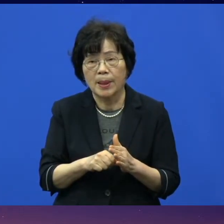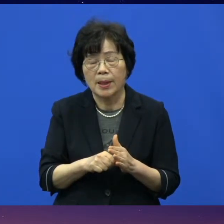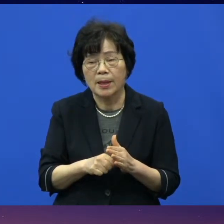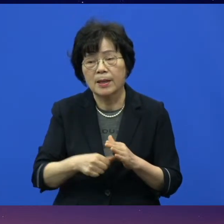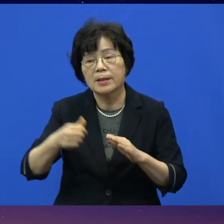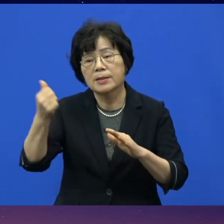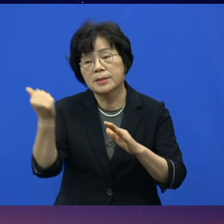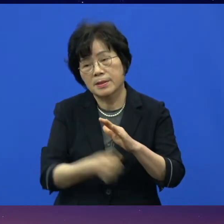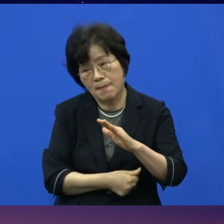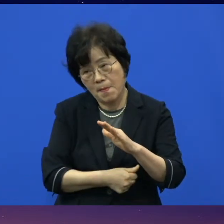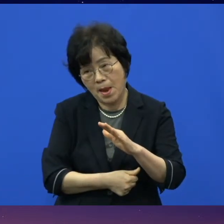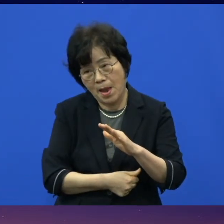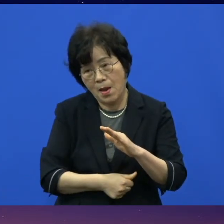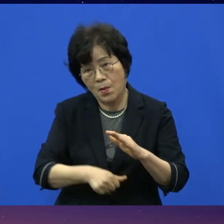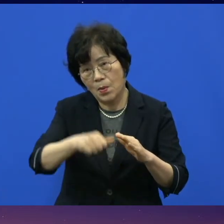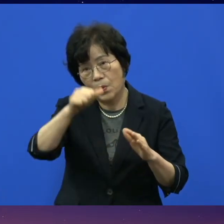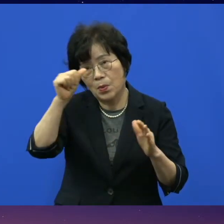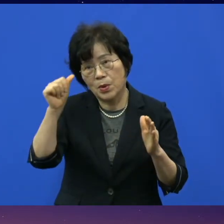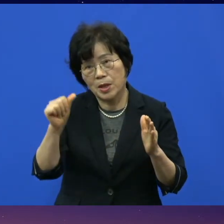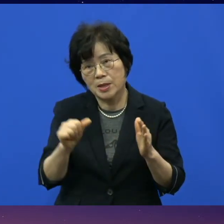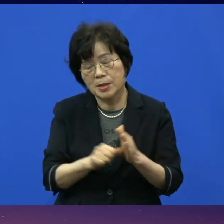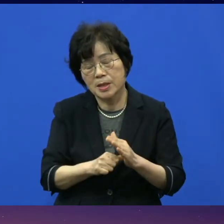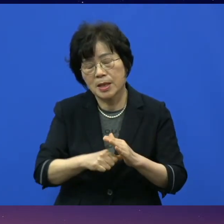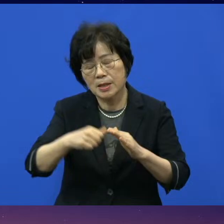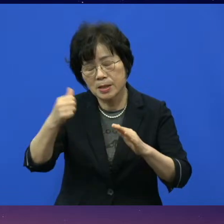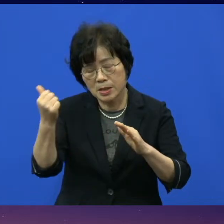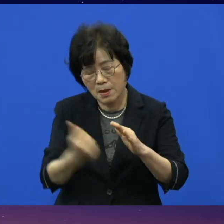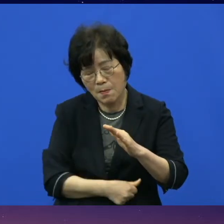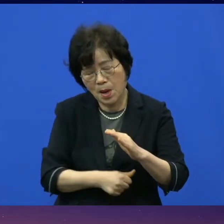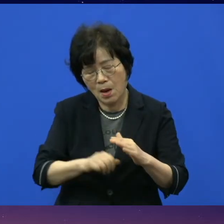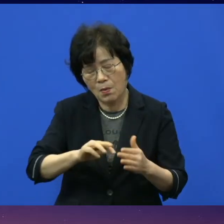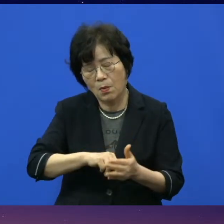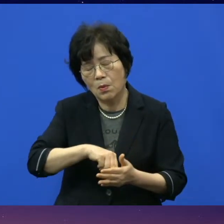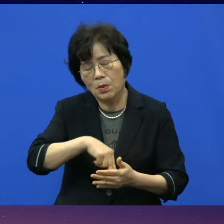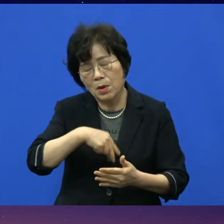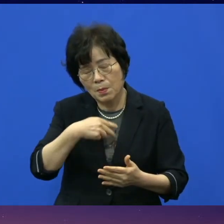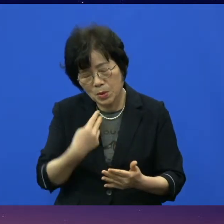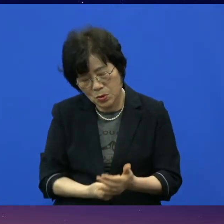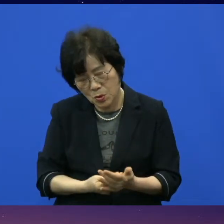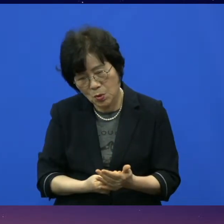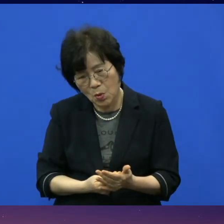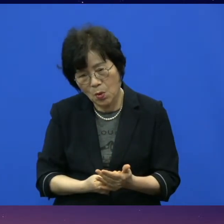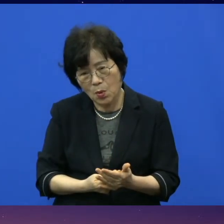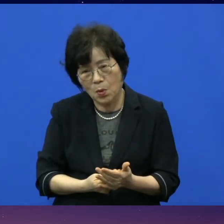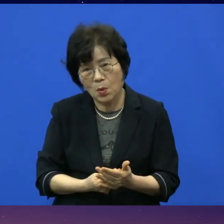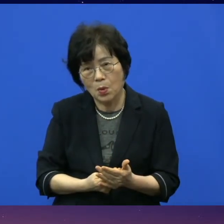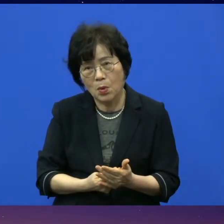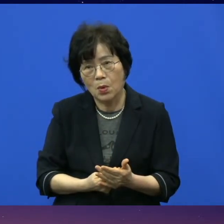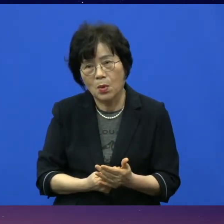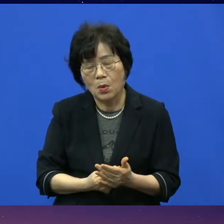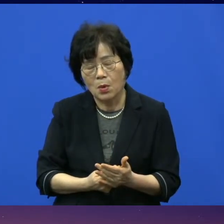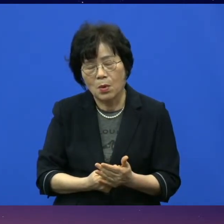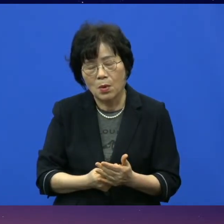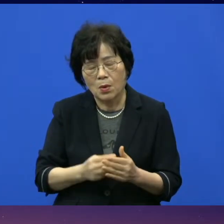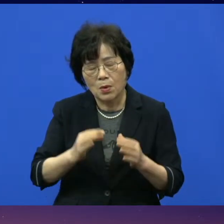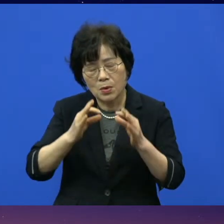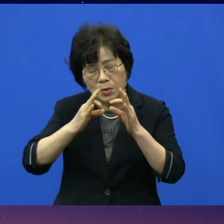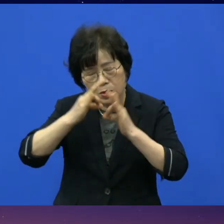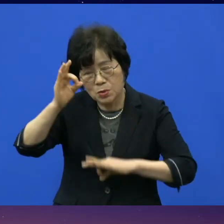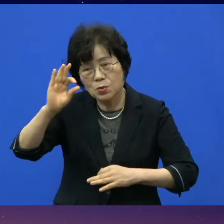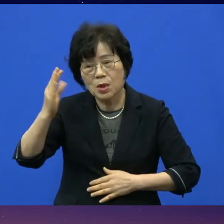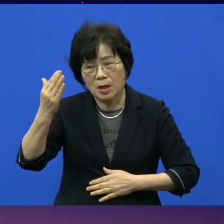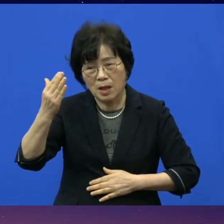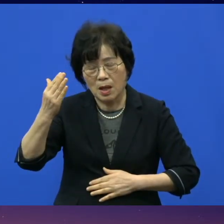실패하게 됩니다. 우리의 인생을 걸어가다가 실패하게 되고 넘어지게 되고 또 과오를 범하게 되고, 얼마나